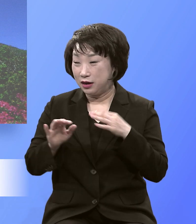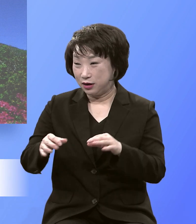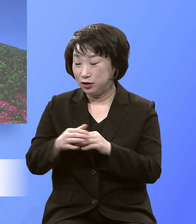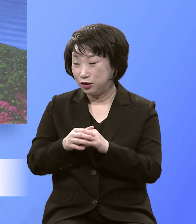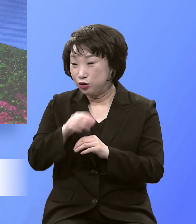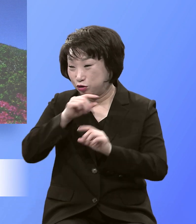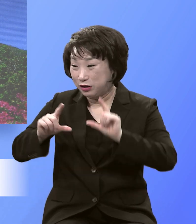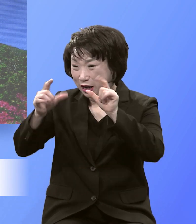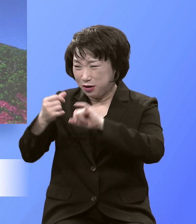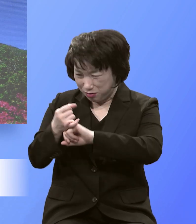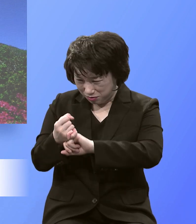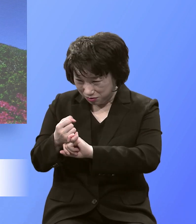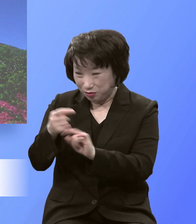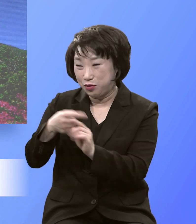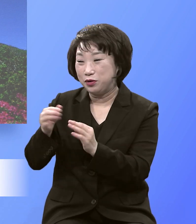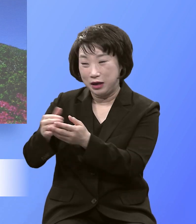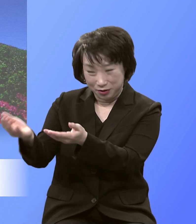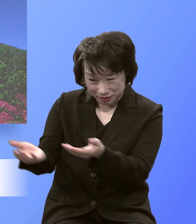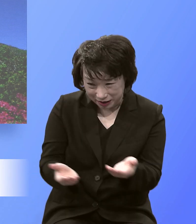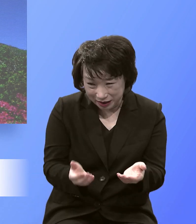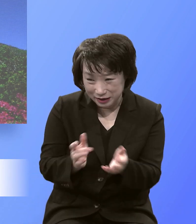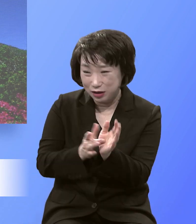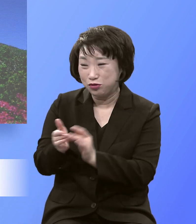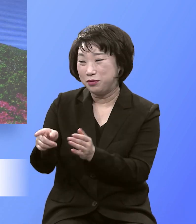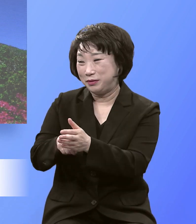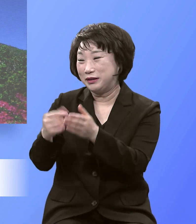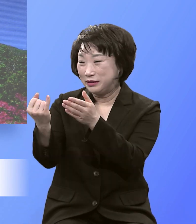꼭 교회 오시고 예수 믿으세요.